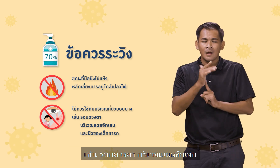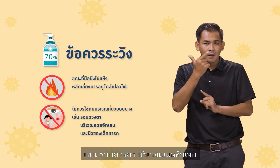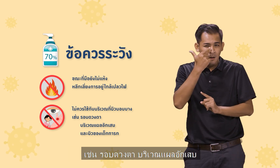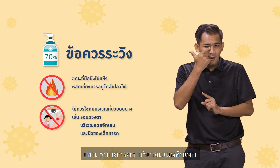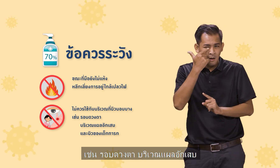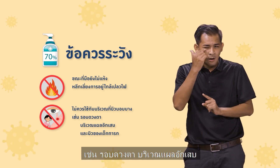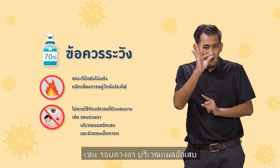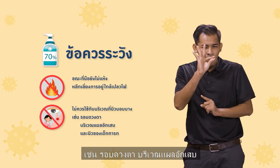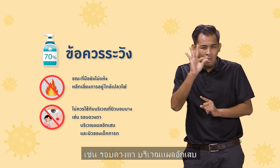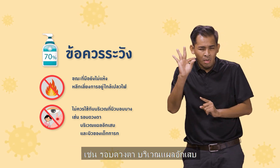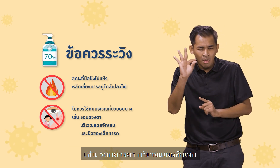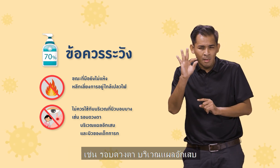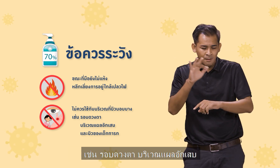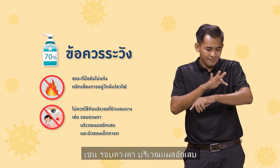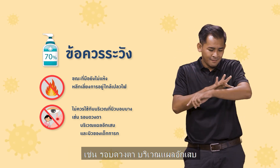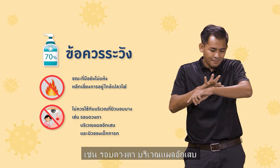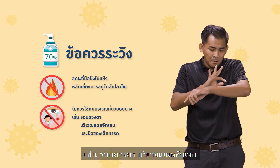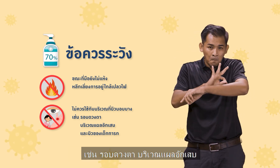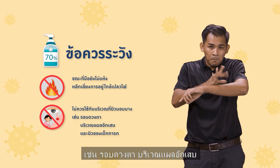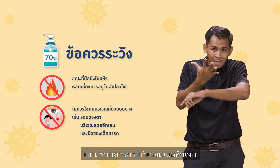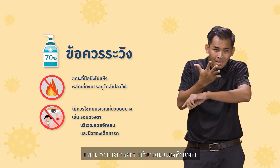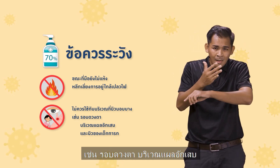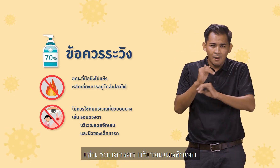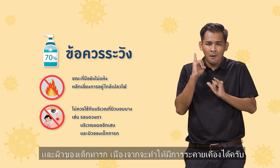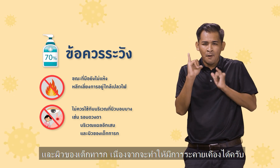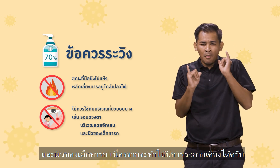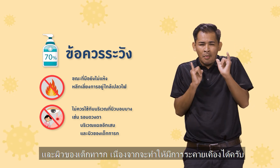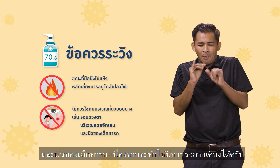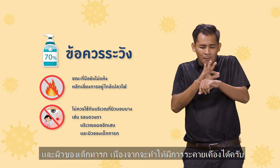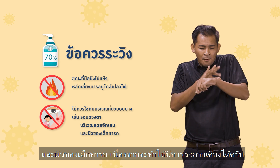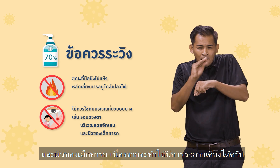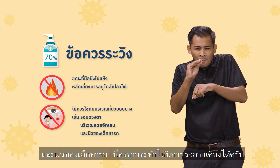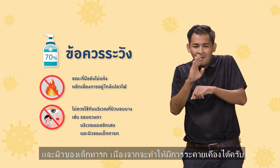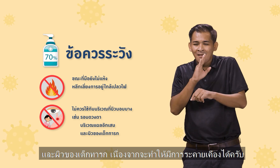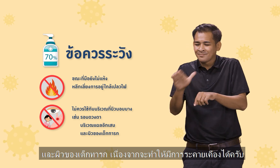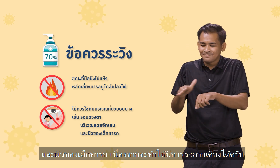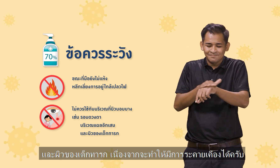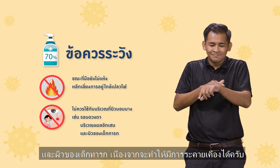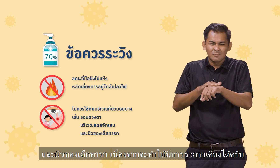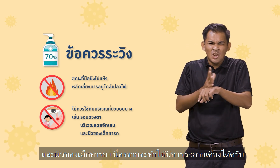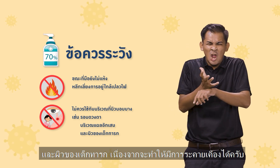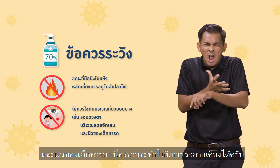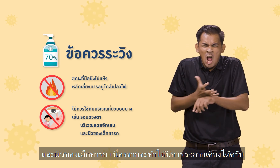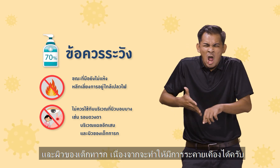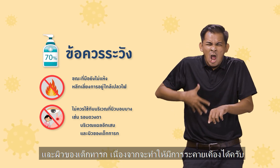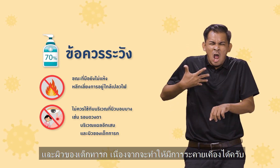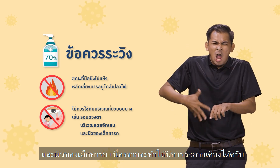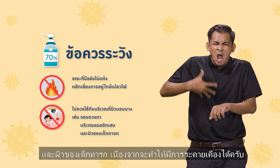ช่นรอบดวงตาบริเวณแผลอักเสบและผิวของเด็กทารกเนื่องจากจะทำให้มีการระคายเคืองได้